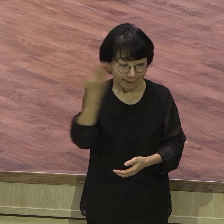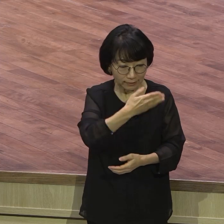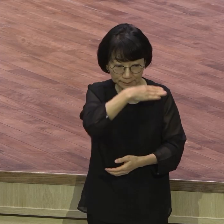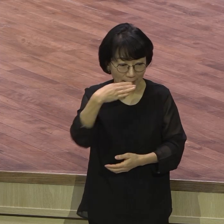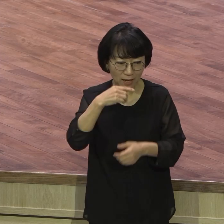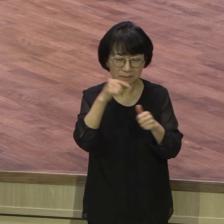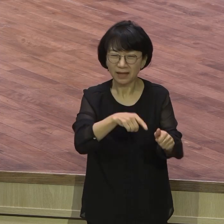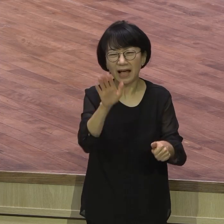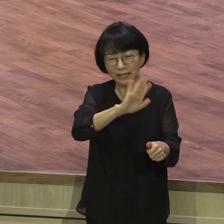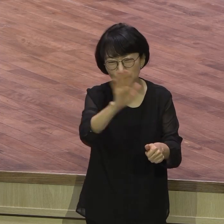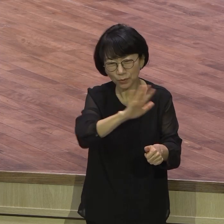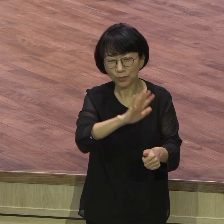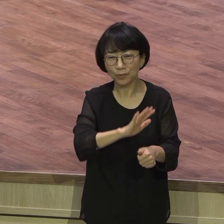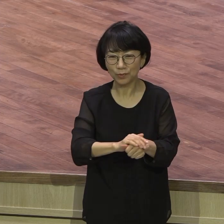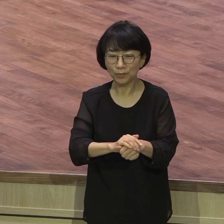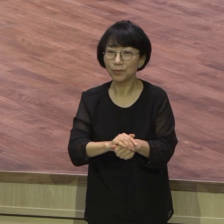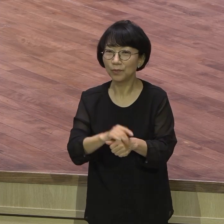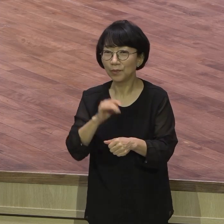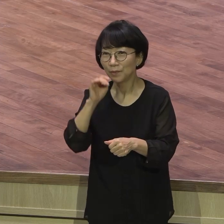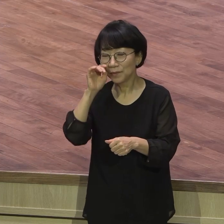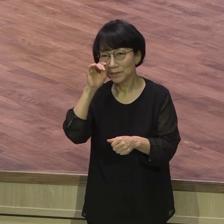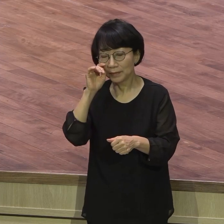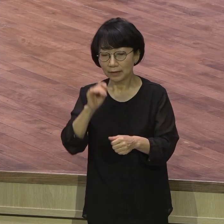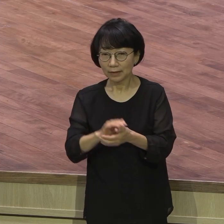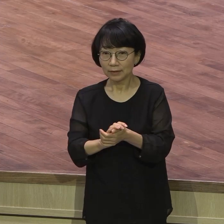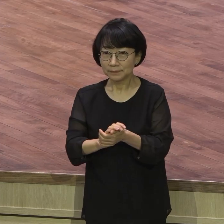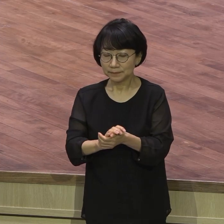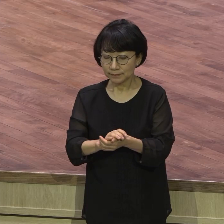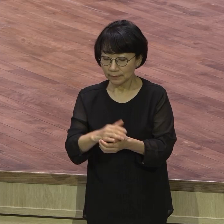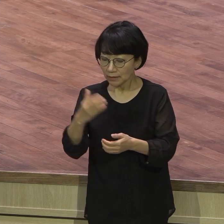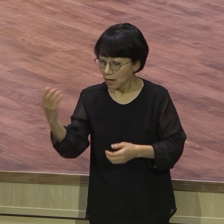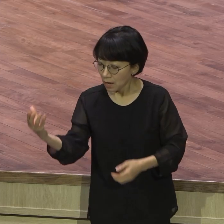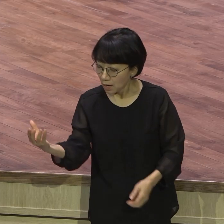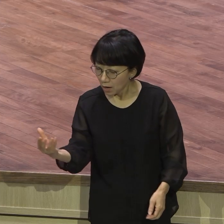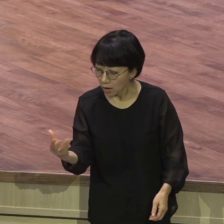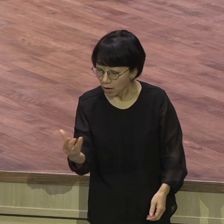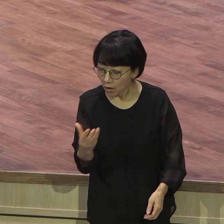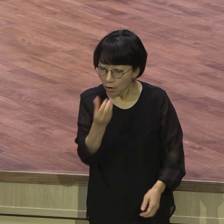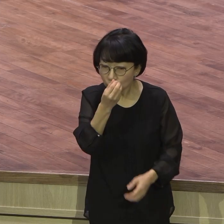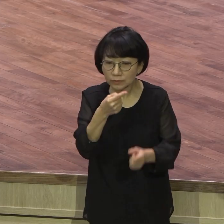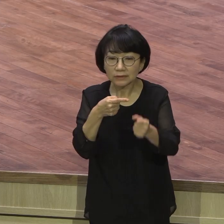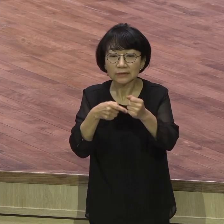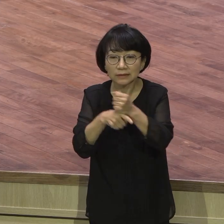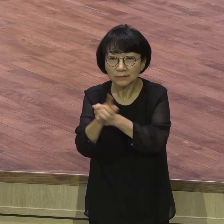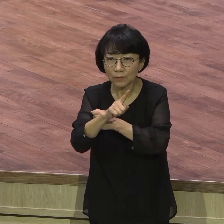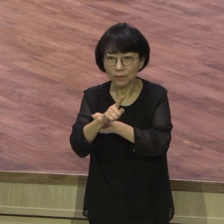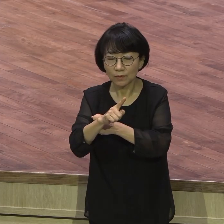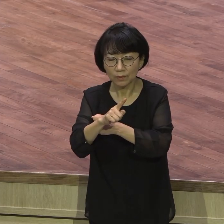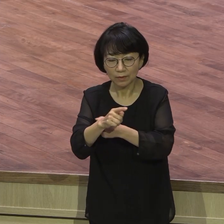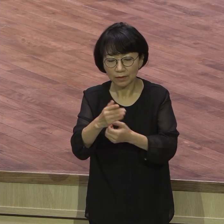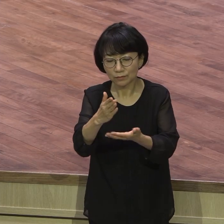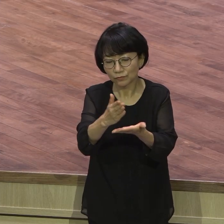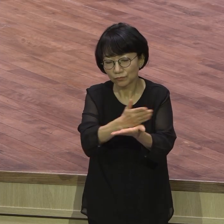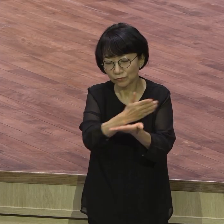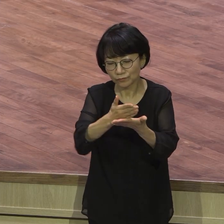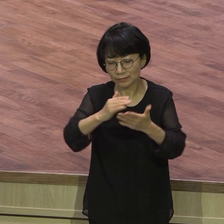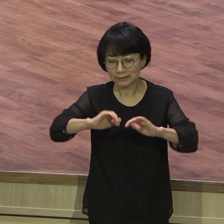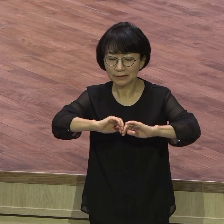다른 얘기에요. 이건 율법의 해석이에요. 복음적 해석이 뭐냐 이 카데시라는 말은 구별되다 그런 뜻이에요. 구별되다